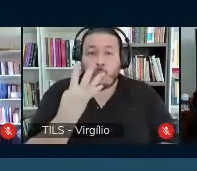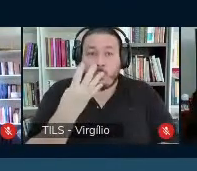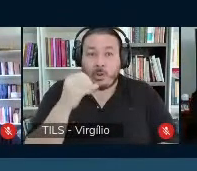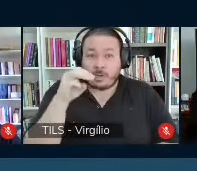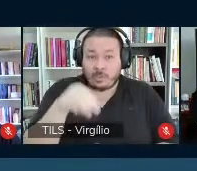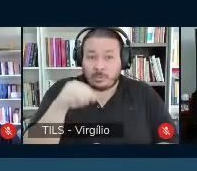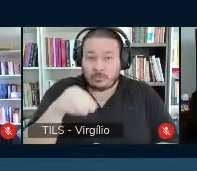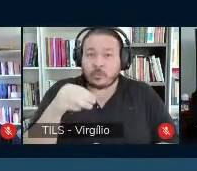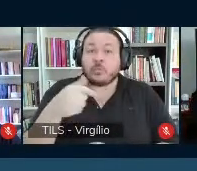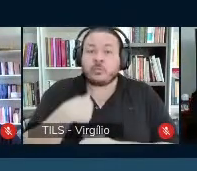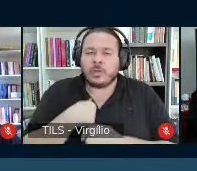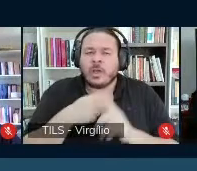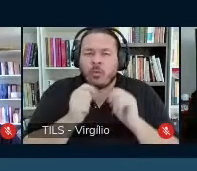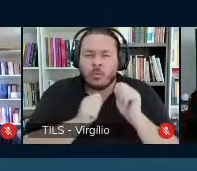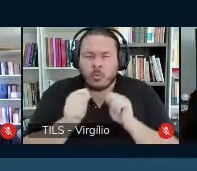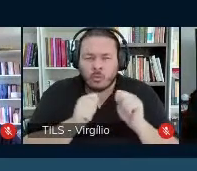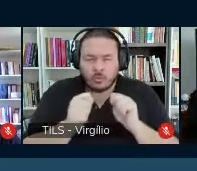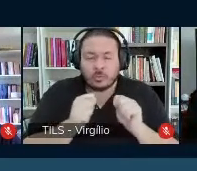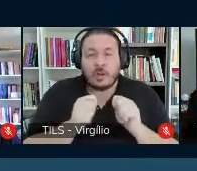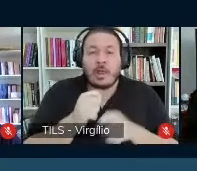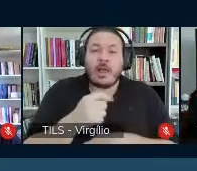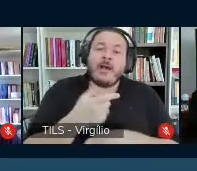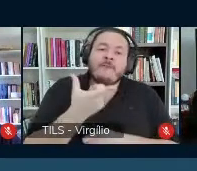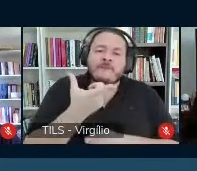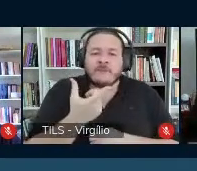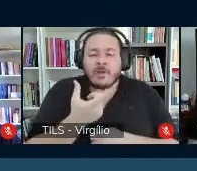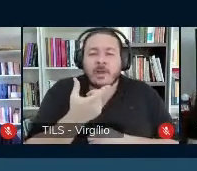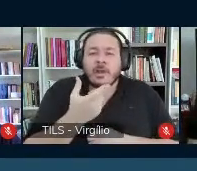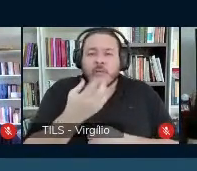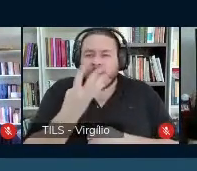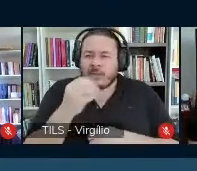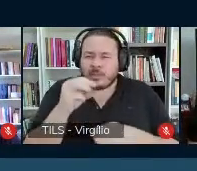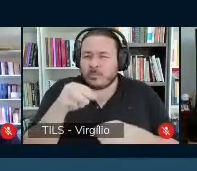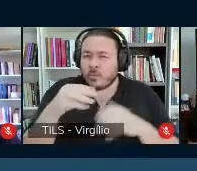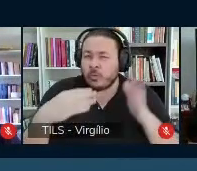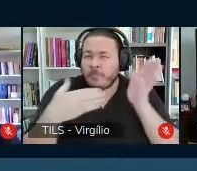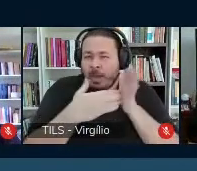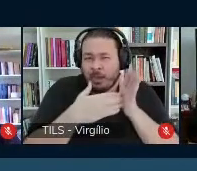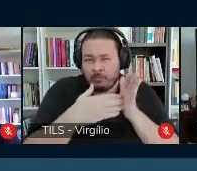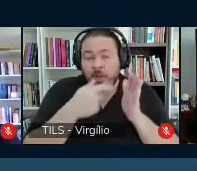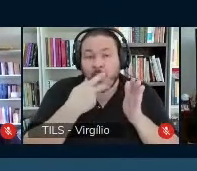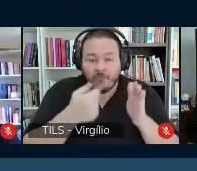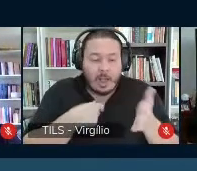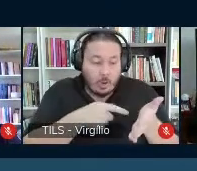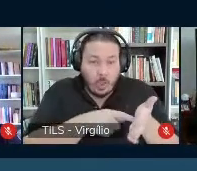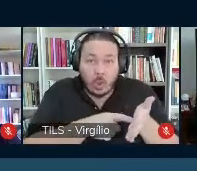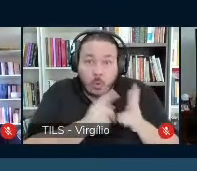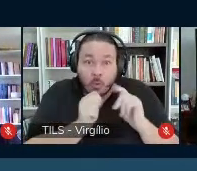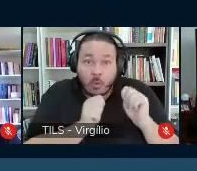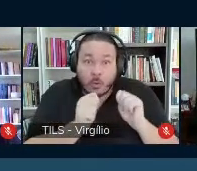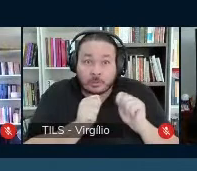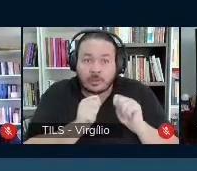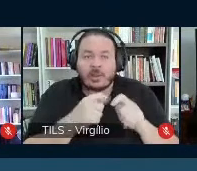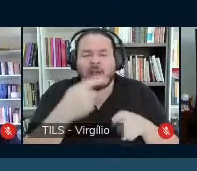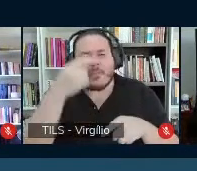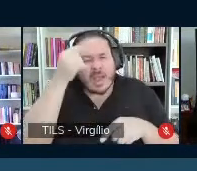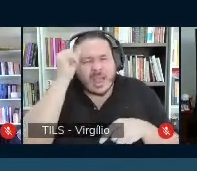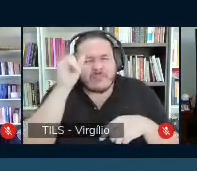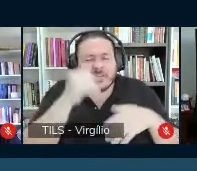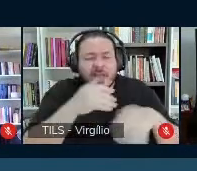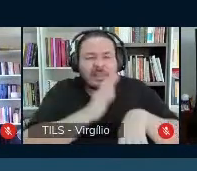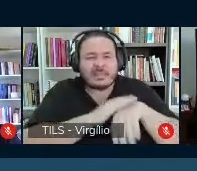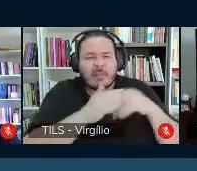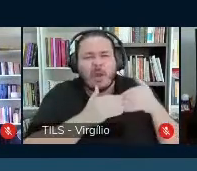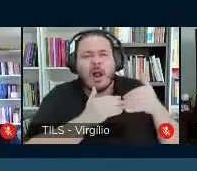eu vou controlar aqui com 20 para debate. E 40 minutos é o máximo. Quando eu digo que eu vou controlar, é para não extrapolar o tempo, mas o